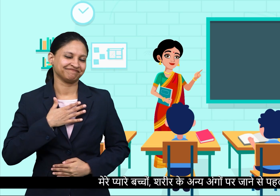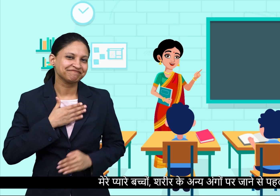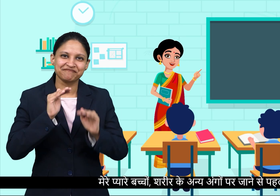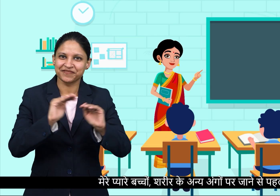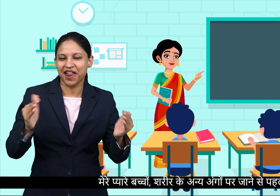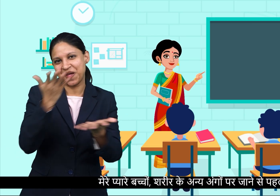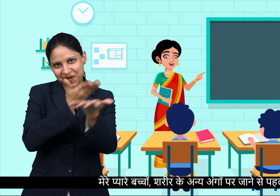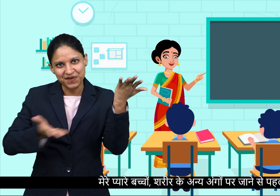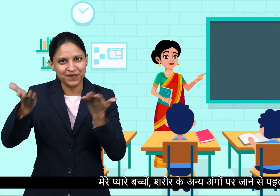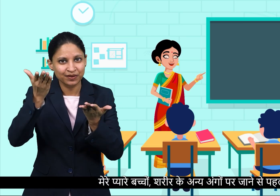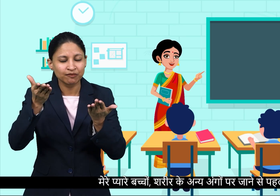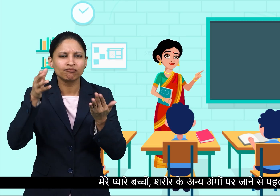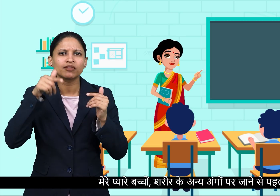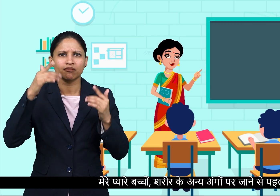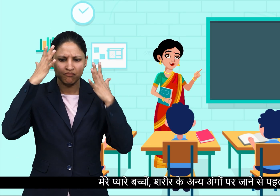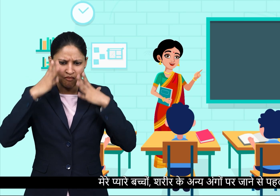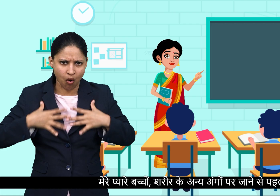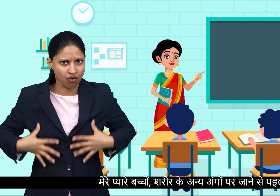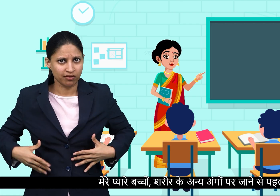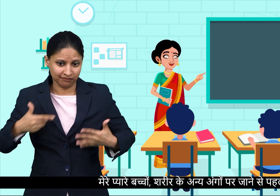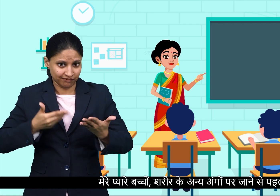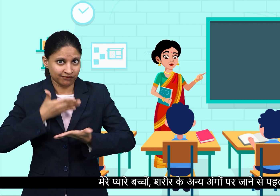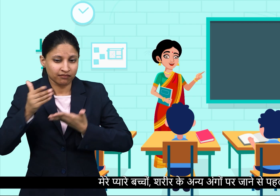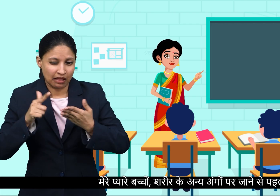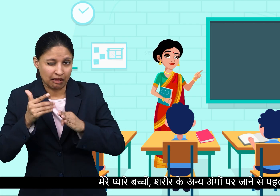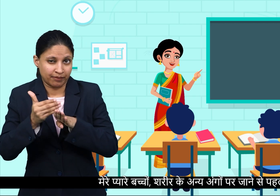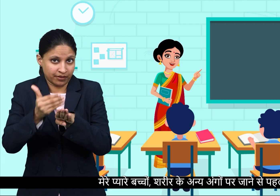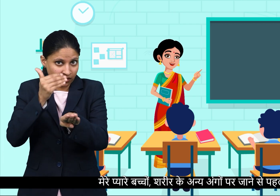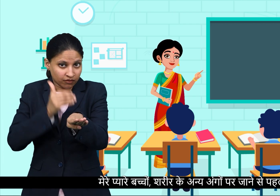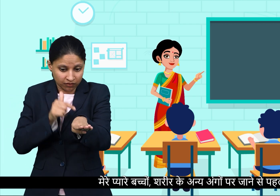मेरे प्यारे बच्चों, शरीर के अन्य अंगों पर जाने से पहले